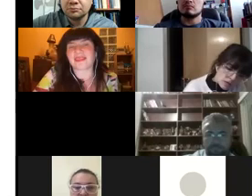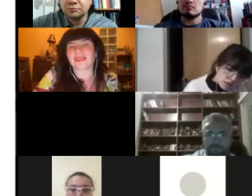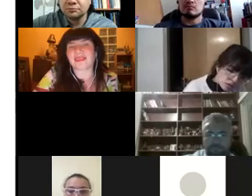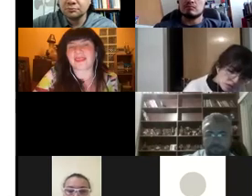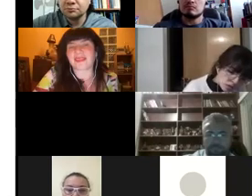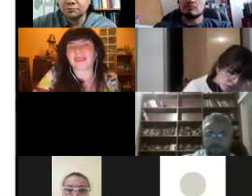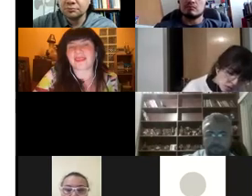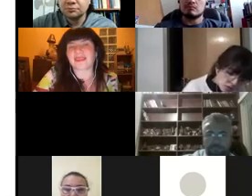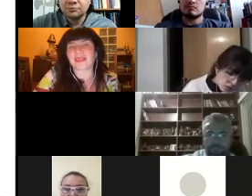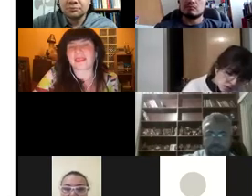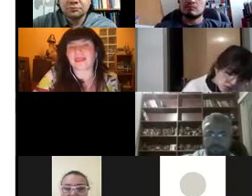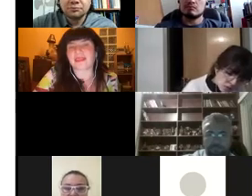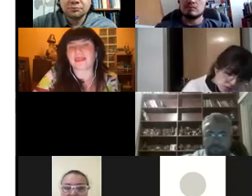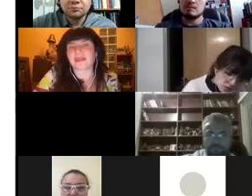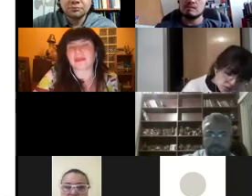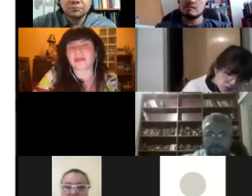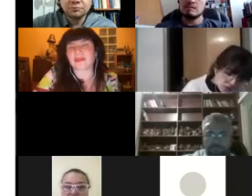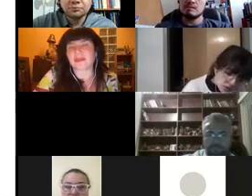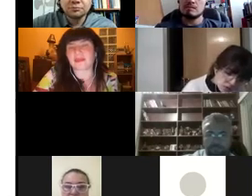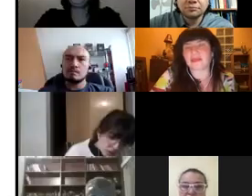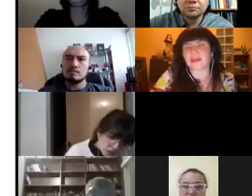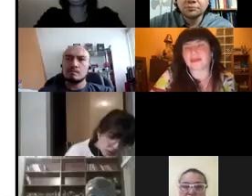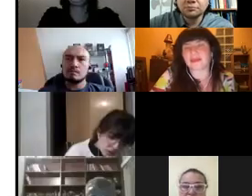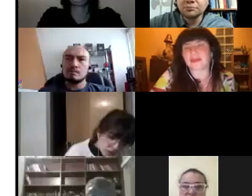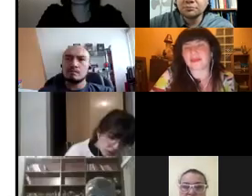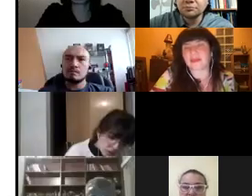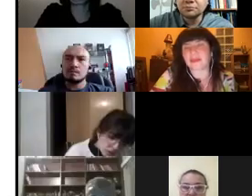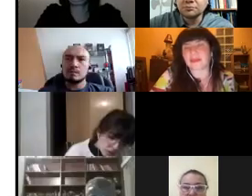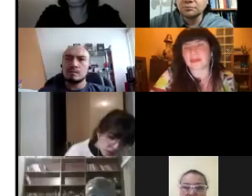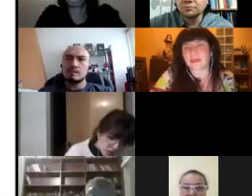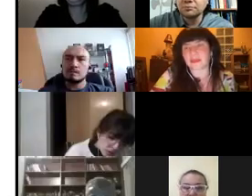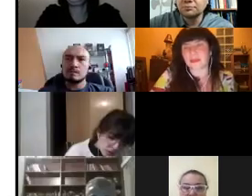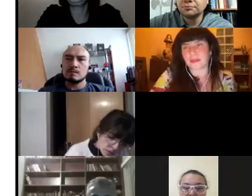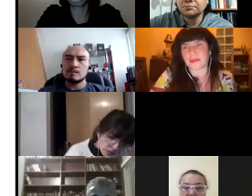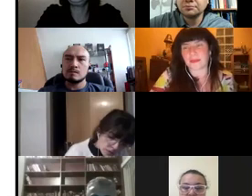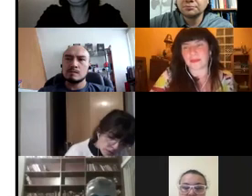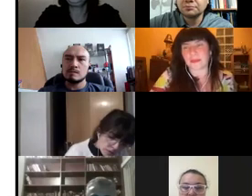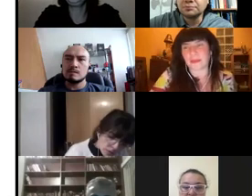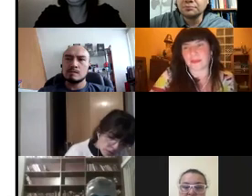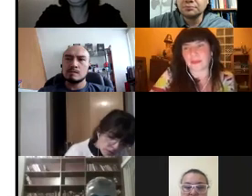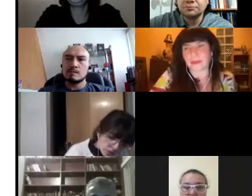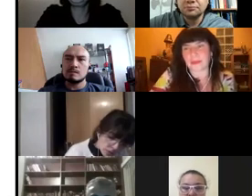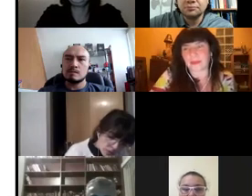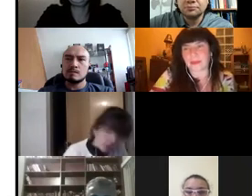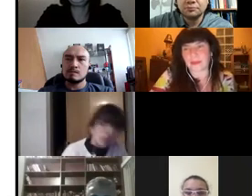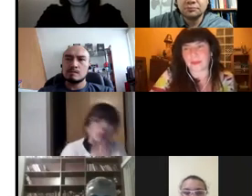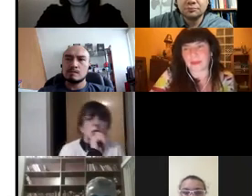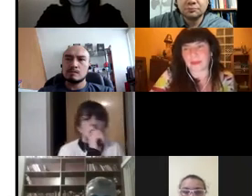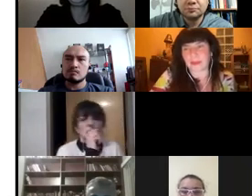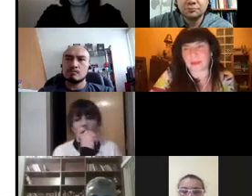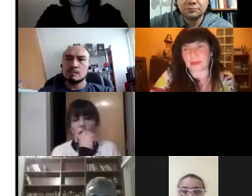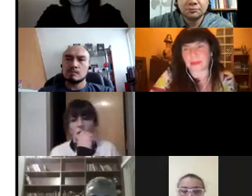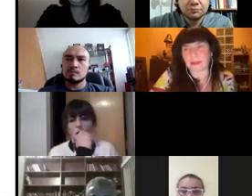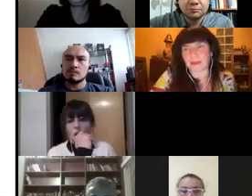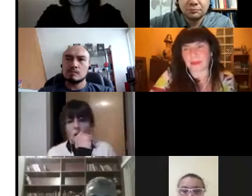Felicitaciones, ¿no? Por el trabajo tan monumental que están haciendo. Tengo dos preguntas. La primera tiene que ver sobre